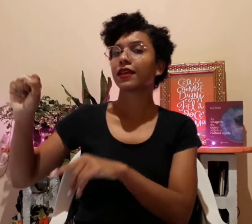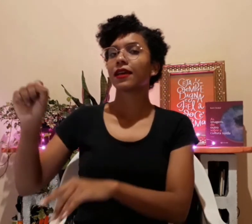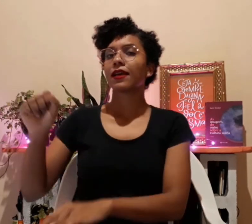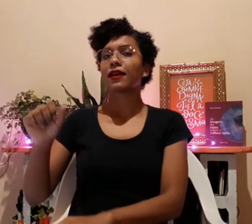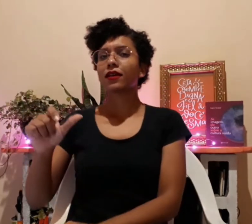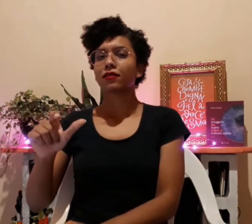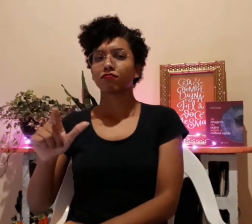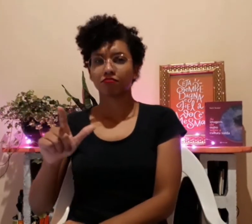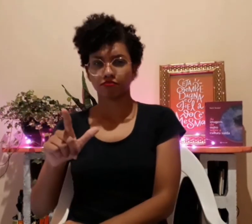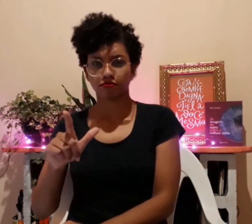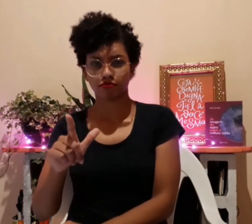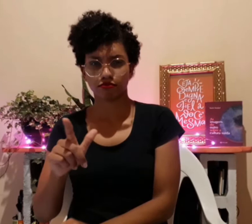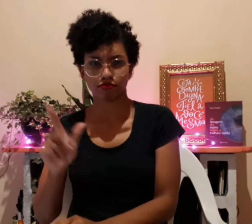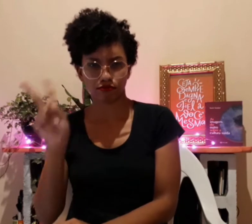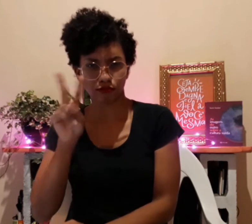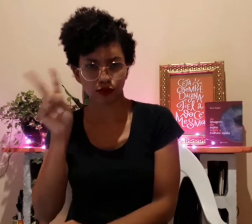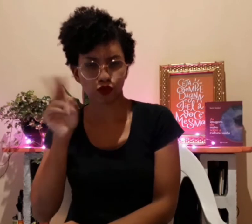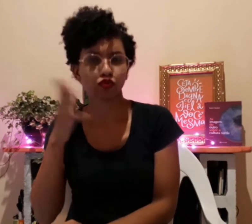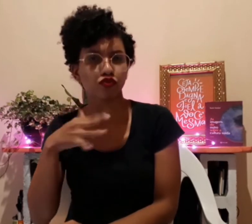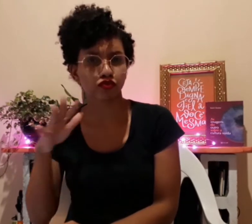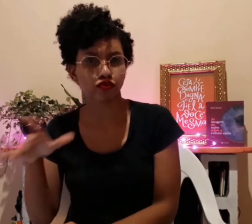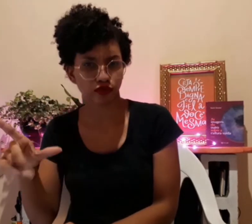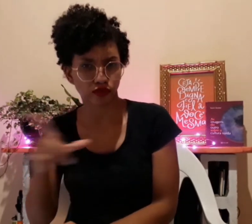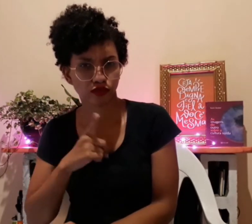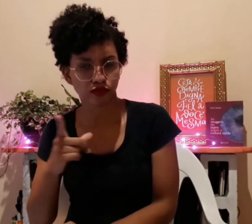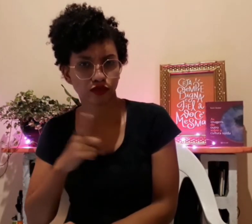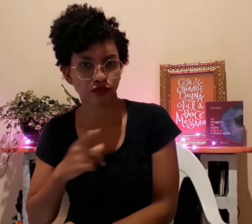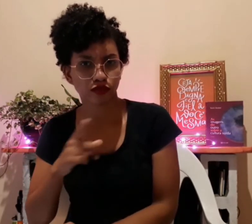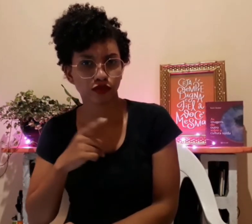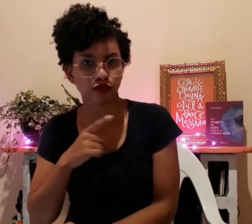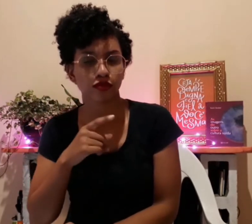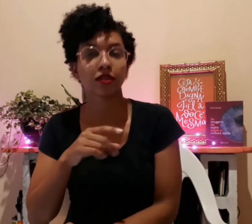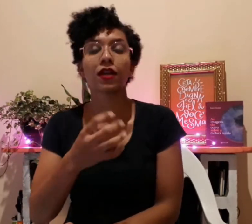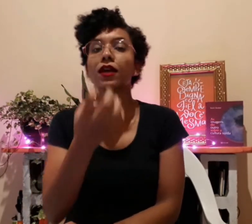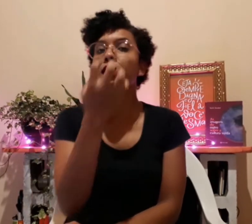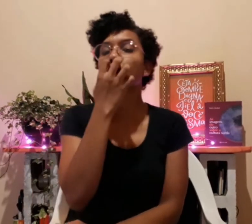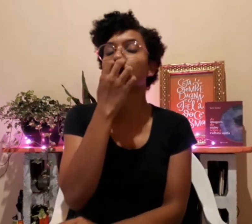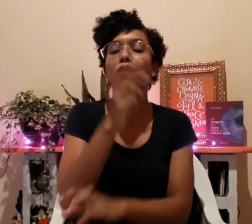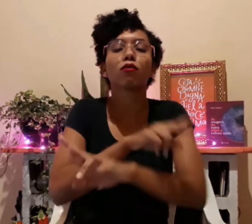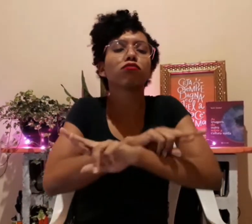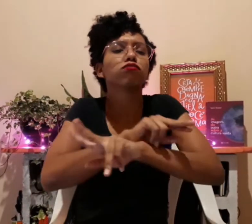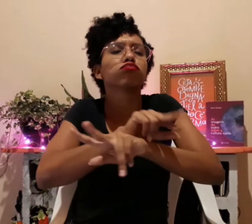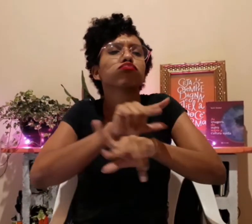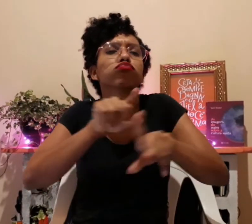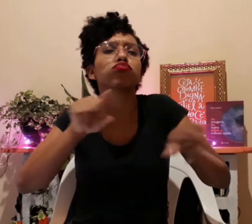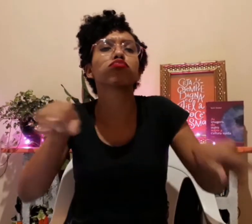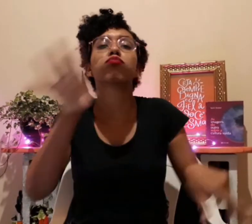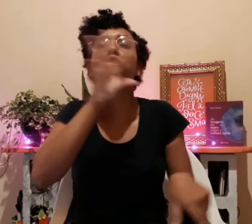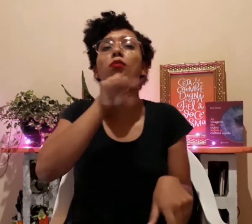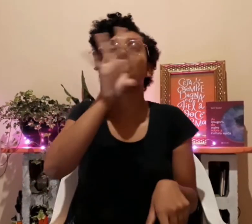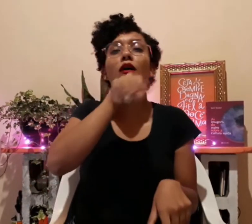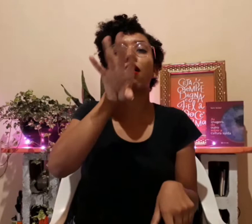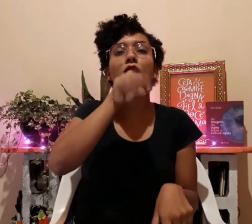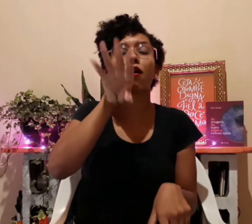Bom, são histórias que os personagens principais são animais. E esses